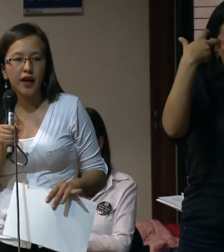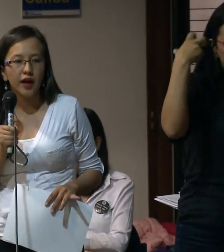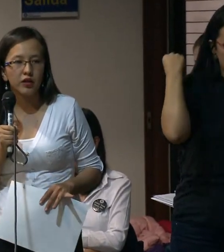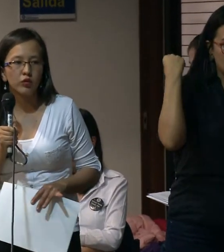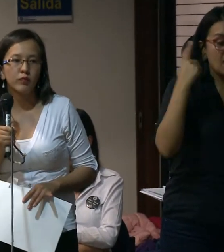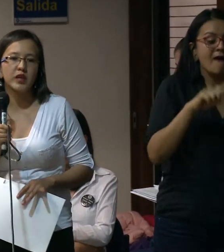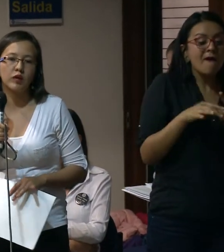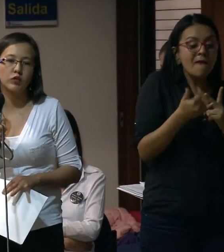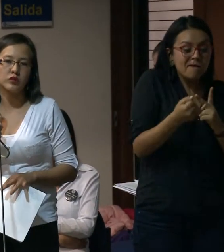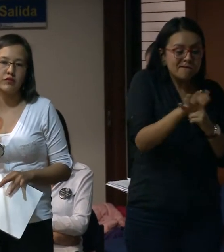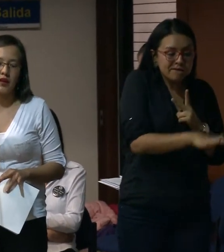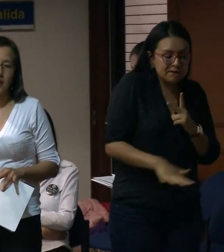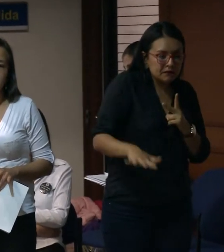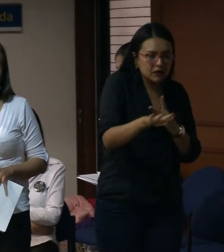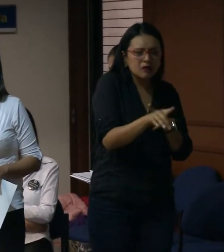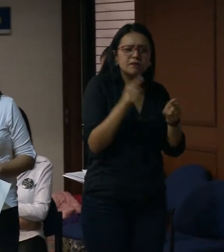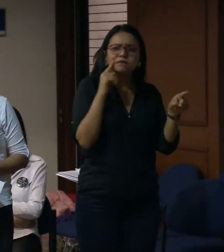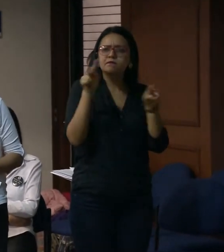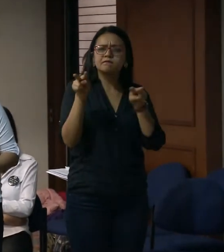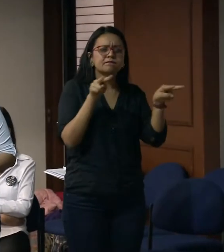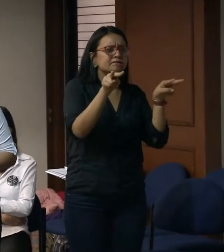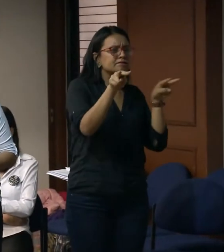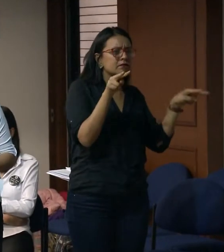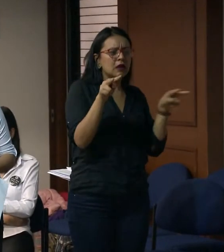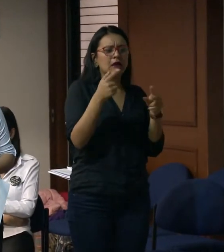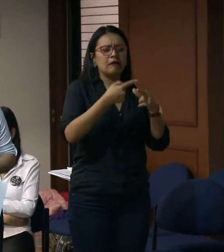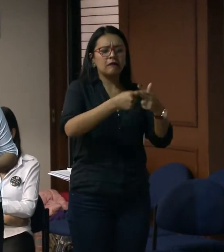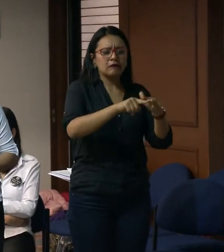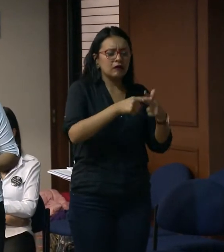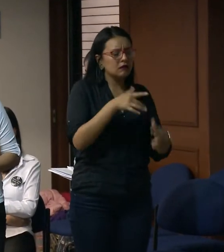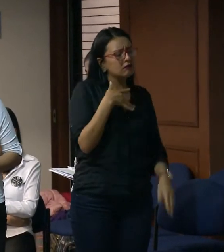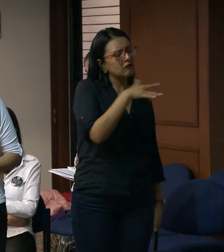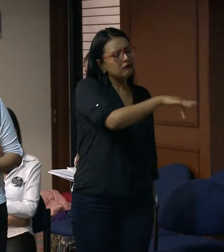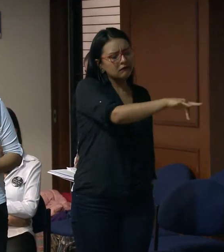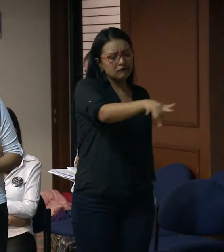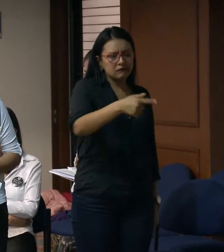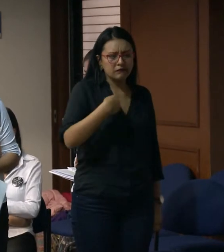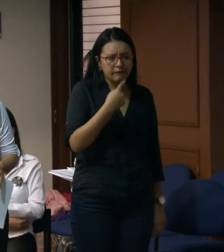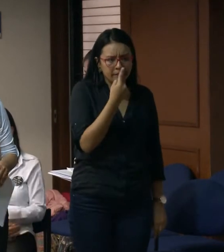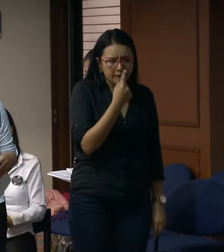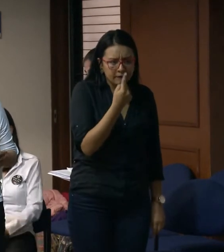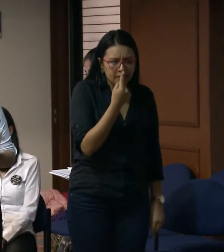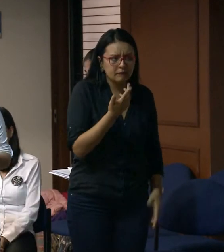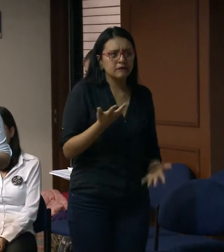el escenario, miramos los diferentes talleres,